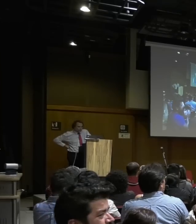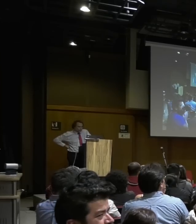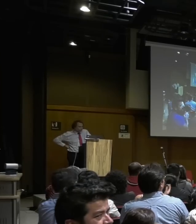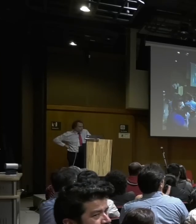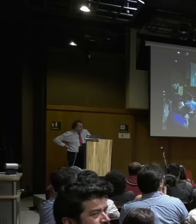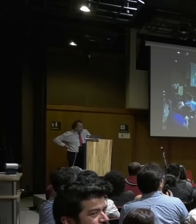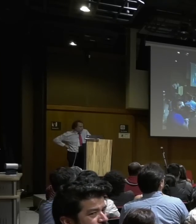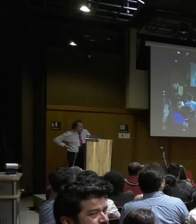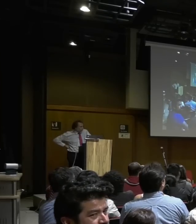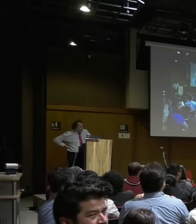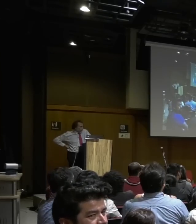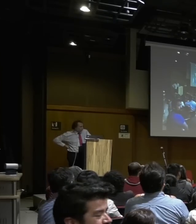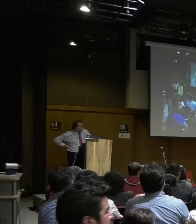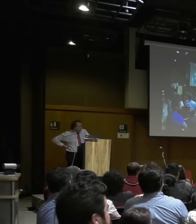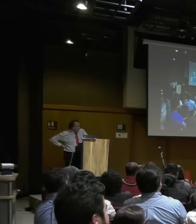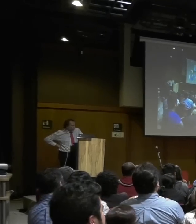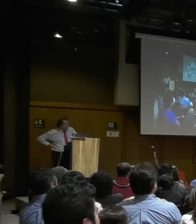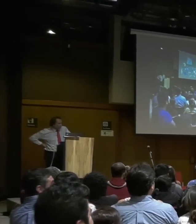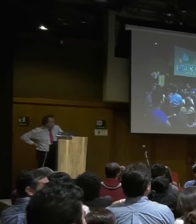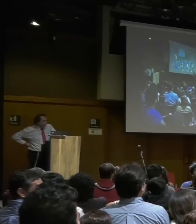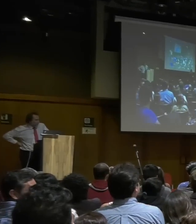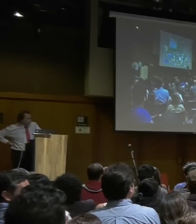Con esta voz no necesitamos nada más.